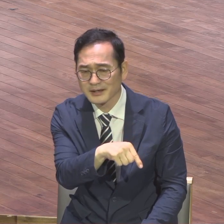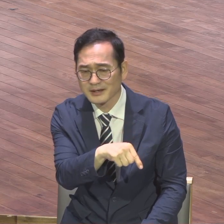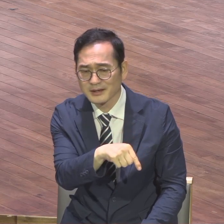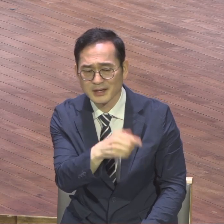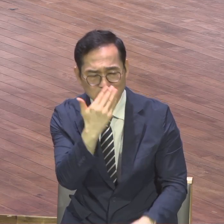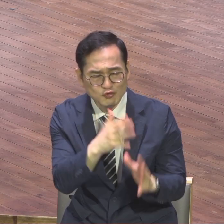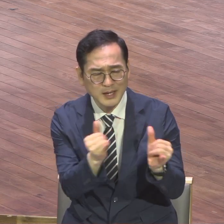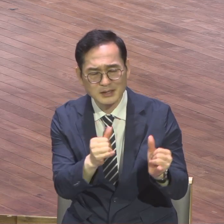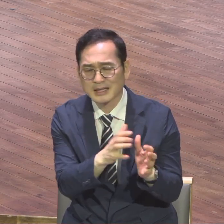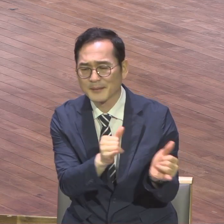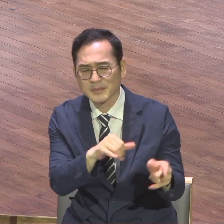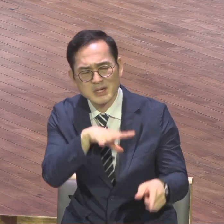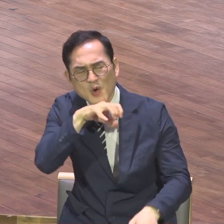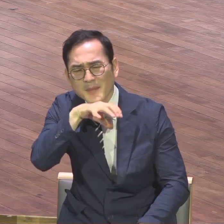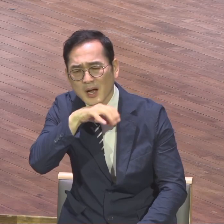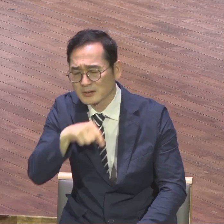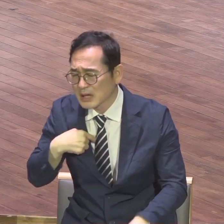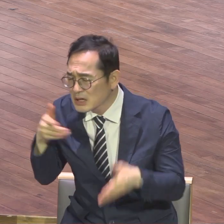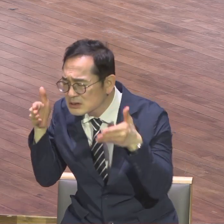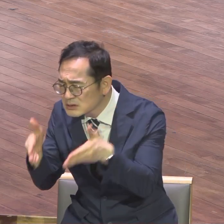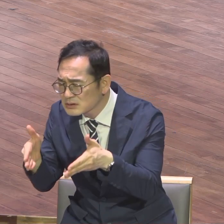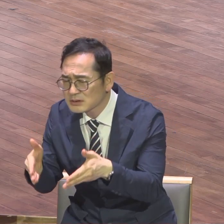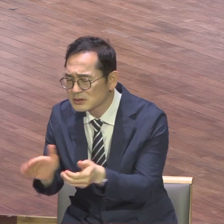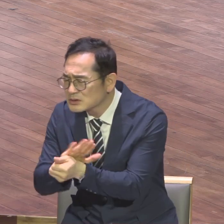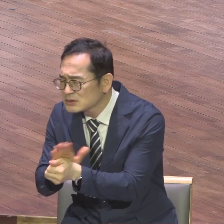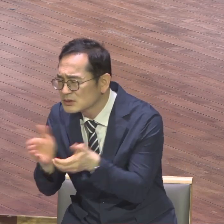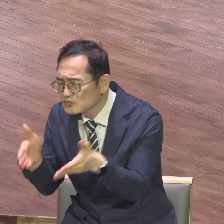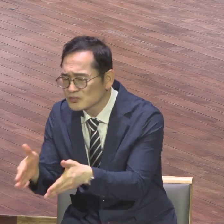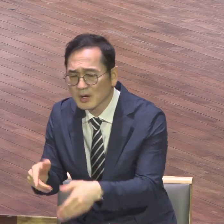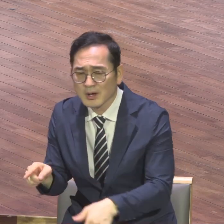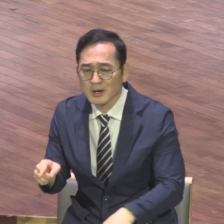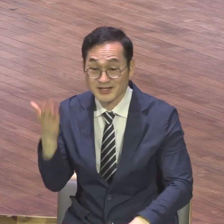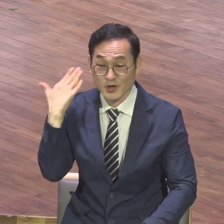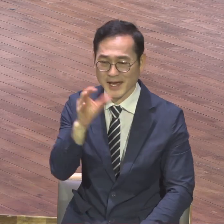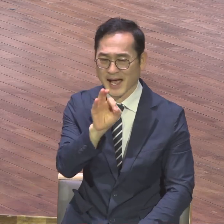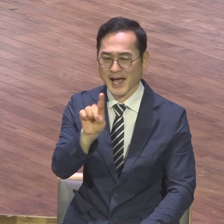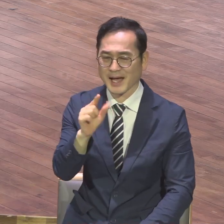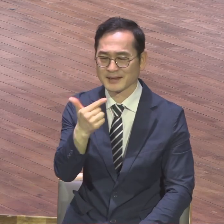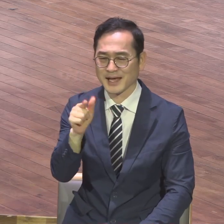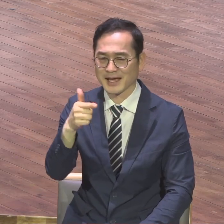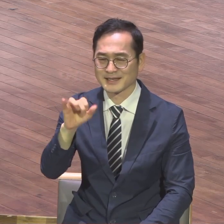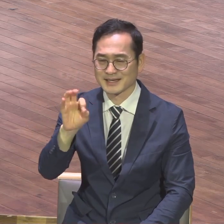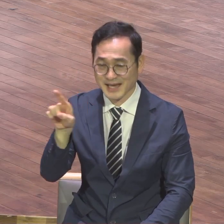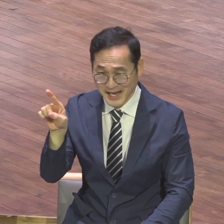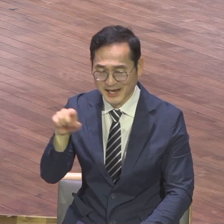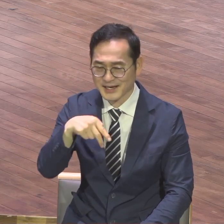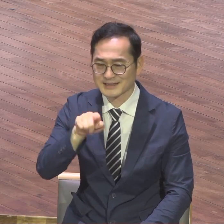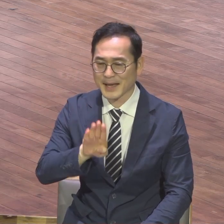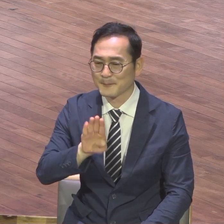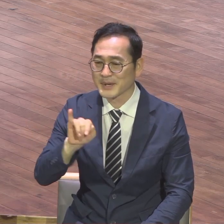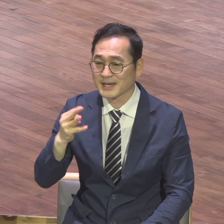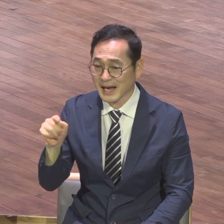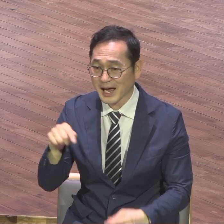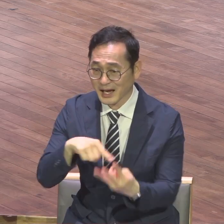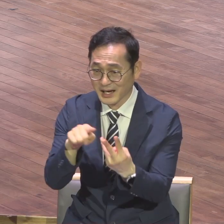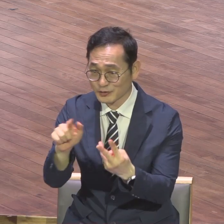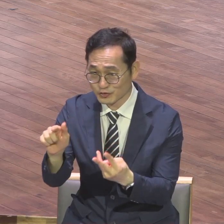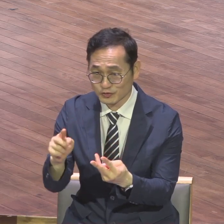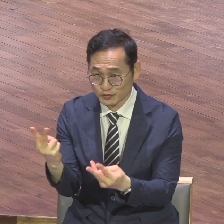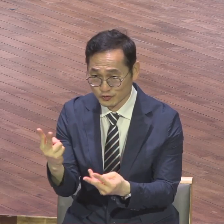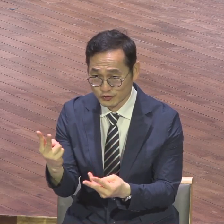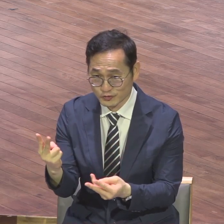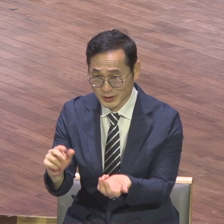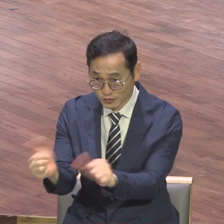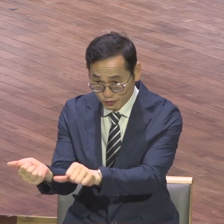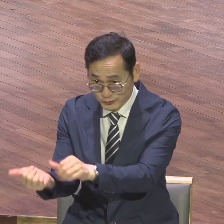오늘 본문 말씀은 지난 시간에 말씀드렸던 아나니아와 삽비라 사건에 이어서 초대교회에 일어났던 또 한